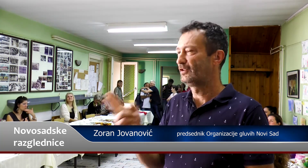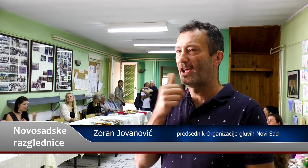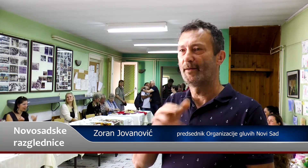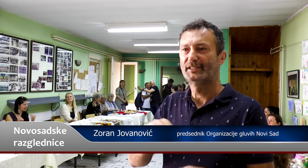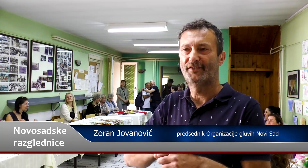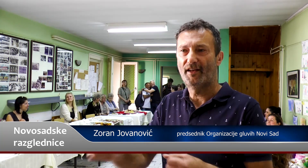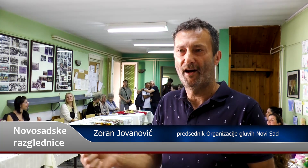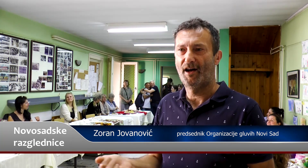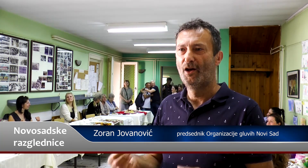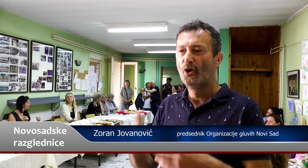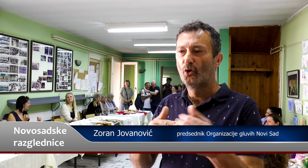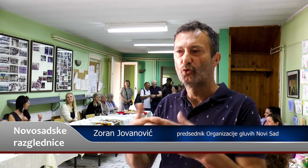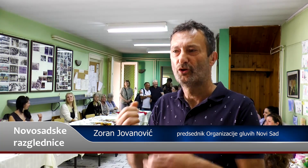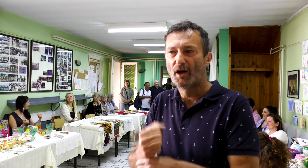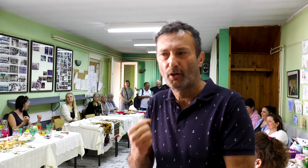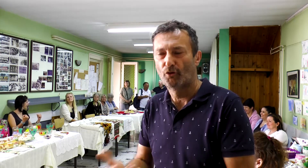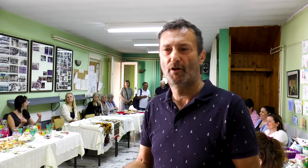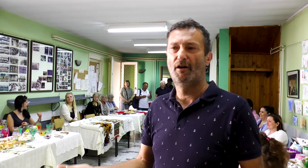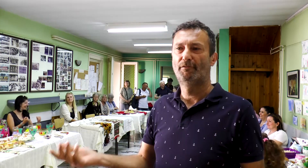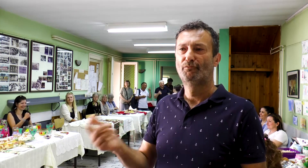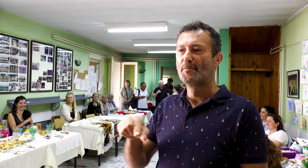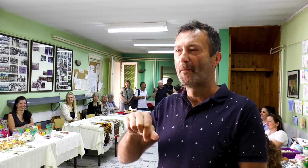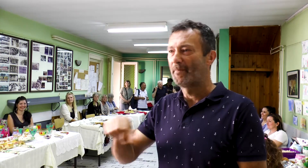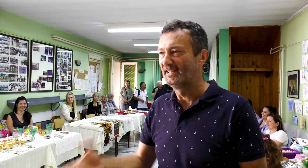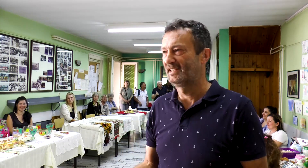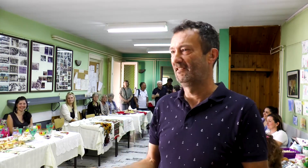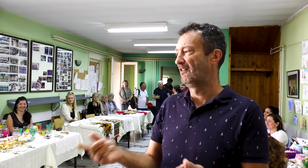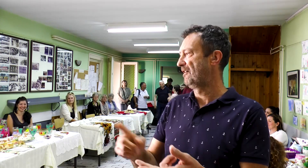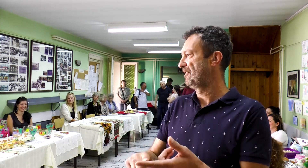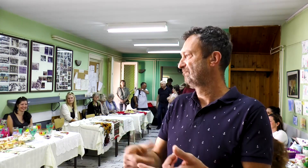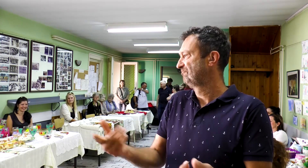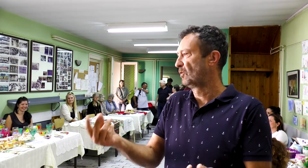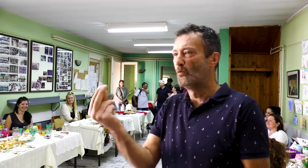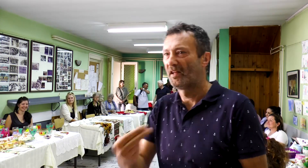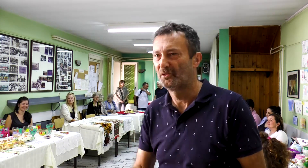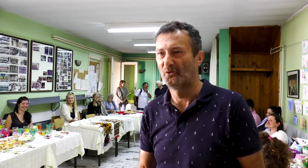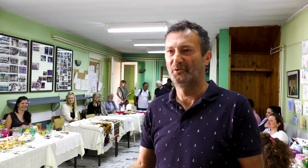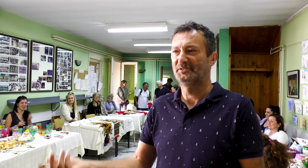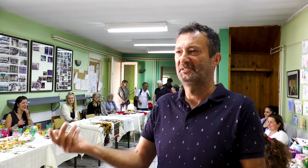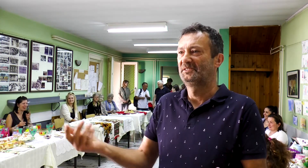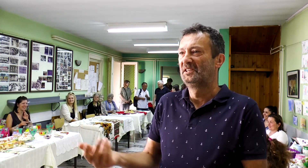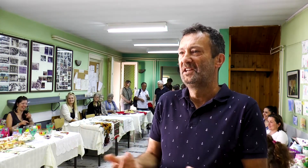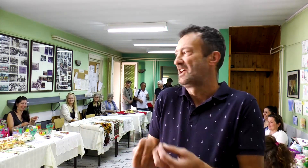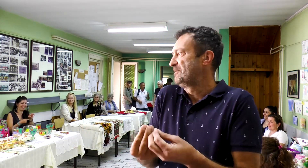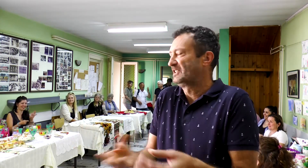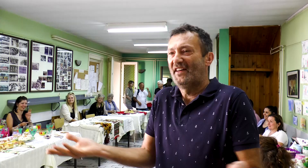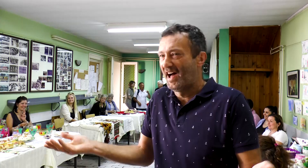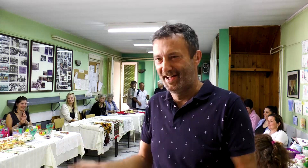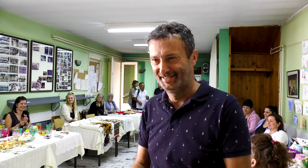budemo aktivni, da vidimo šta sve možemo da pravimo ručno, da li su peciva, da li